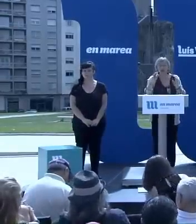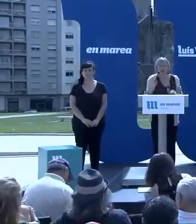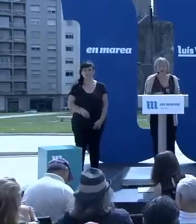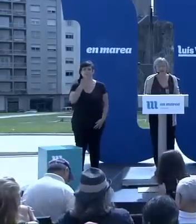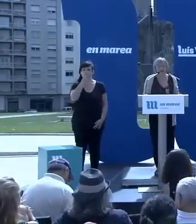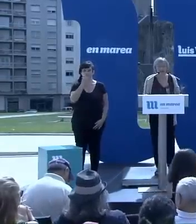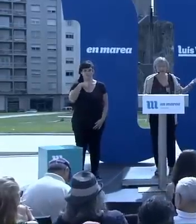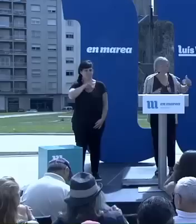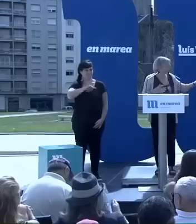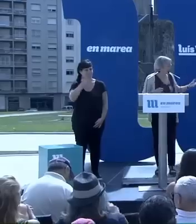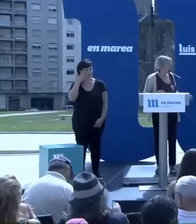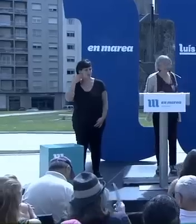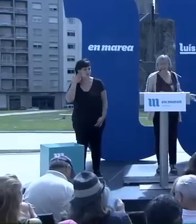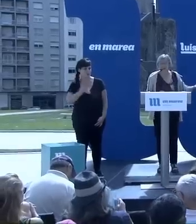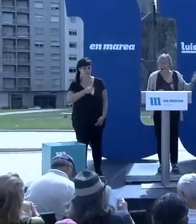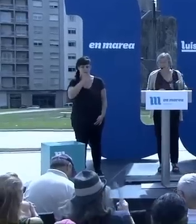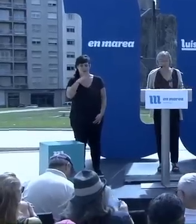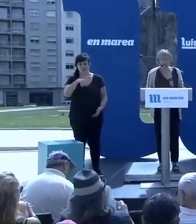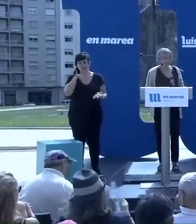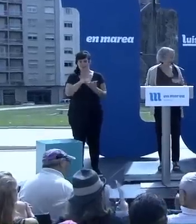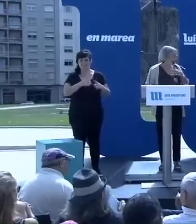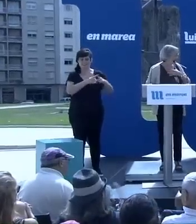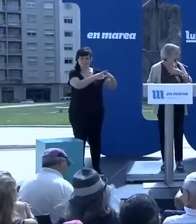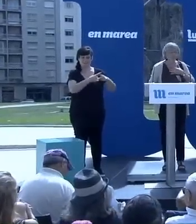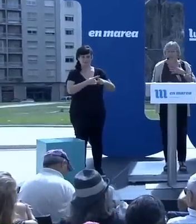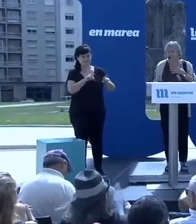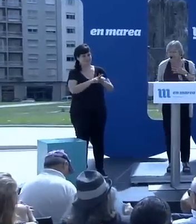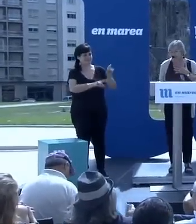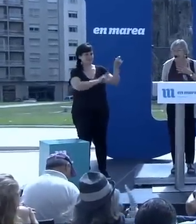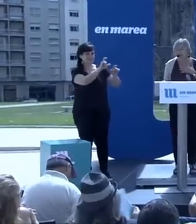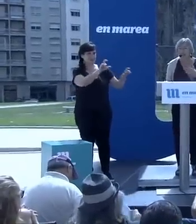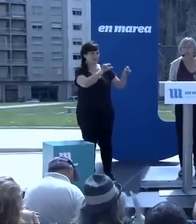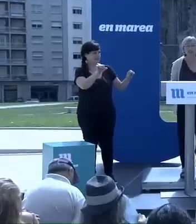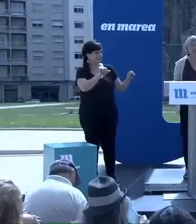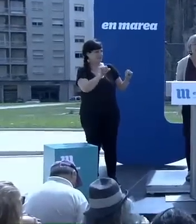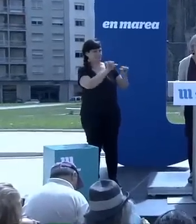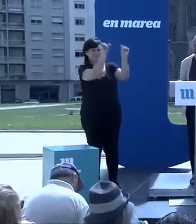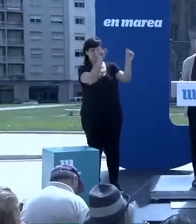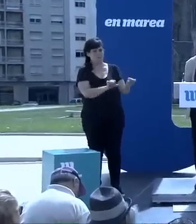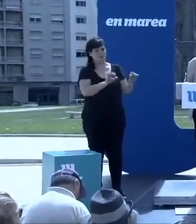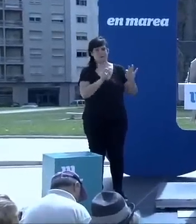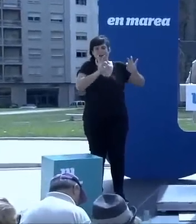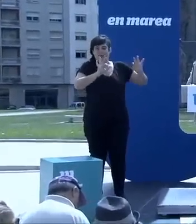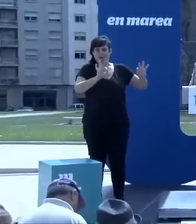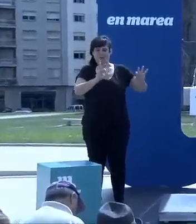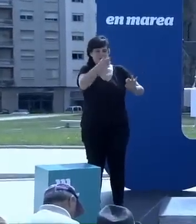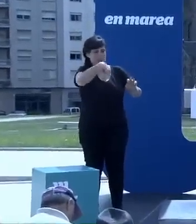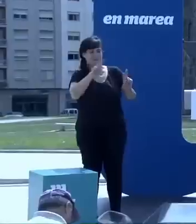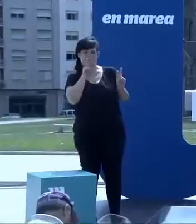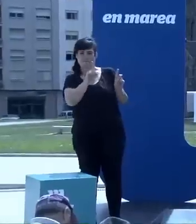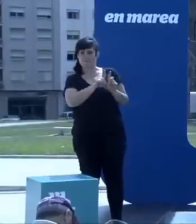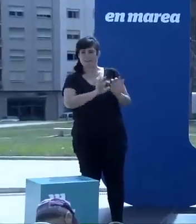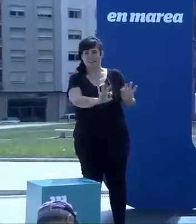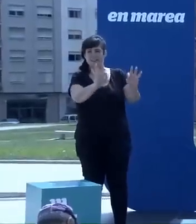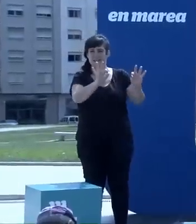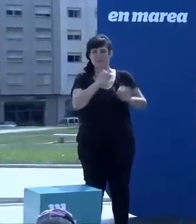Bueno, é unha honra compartir este día con xente referentes tan especiais para todas nós. É unha honra,